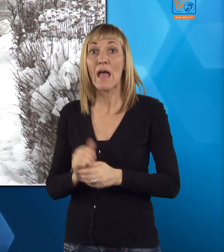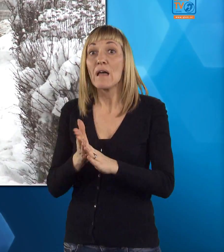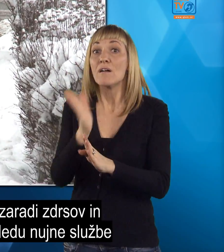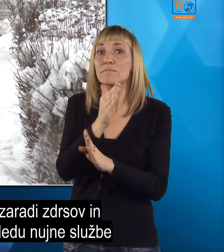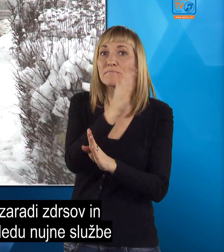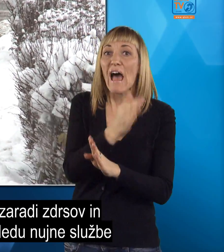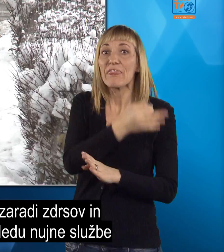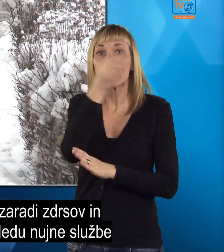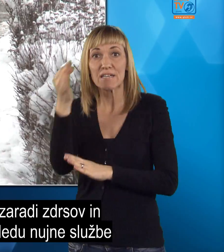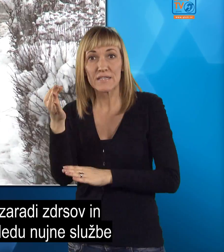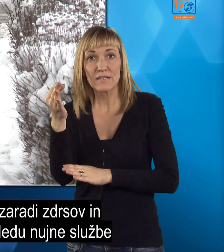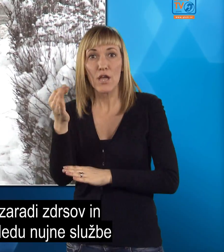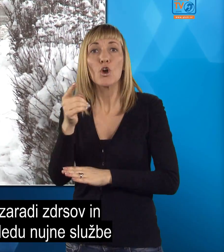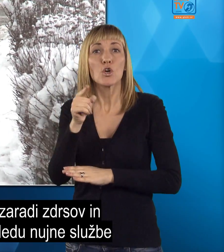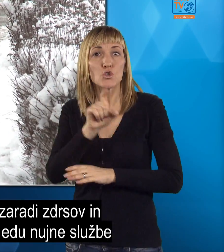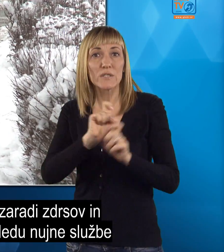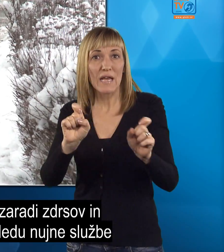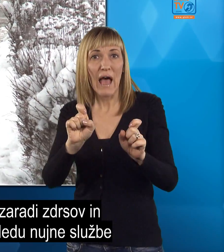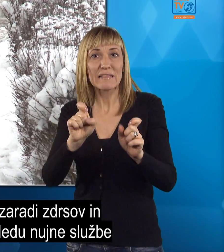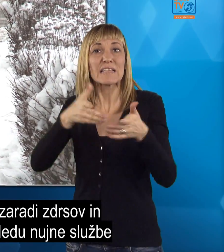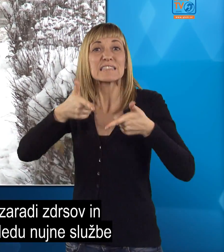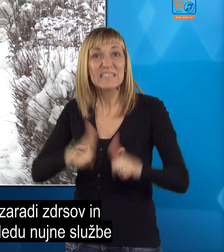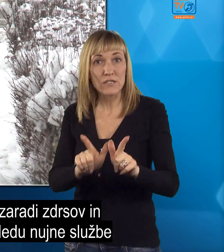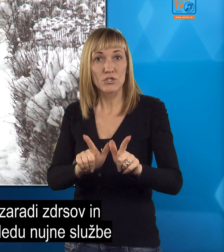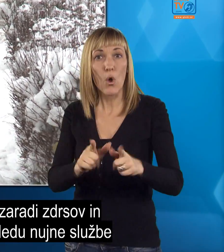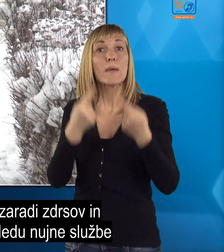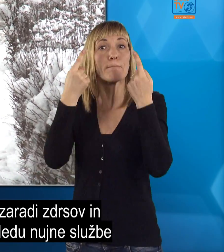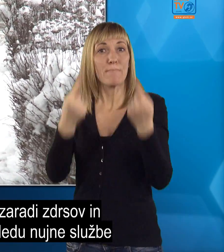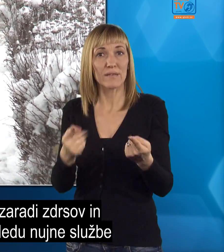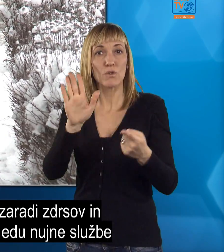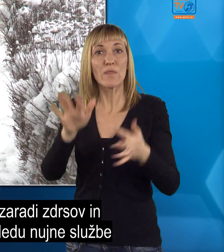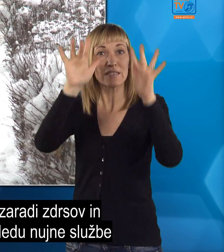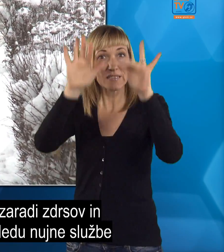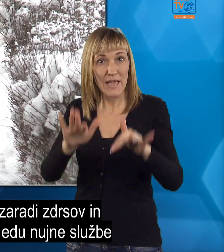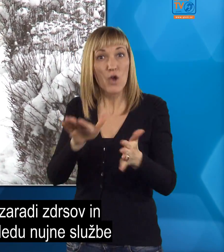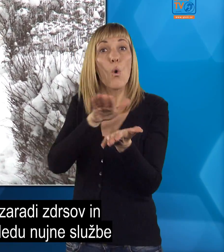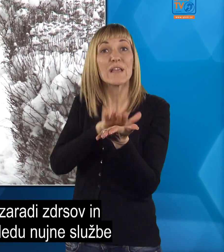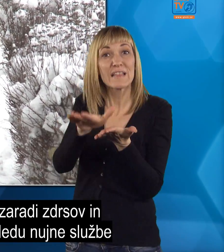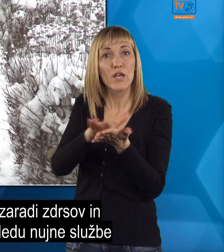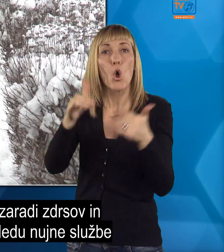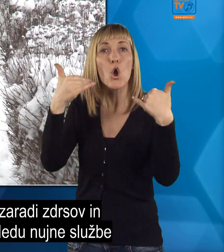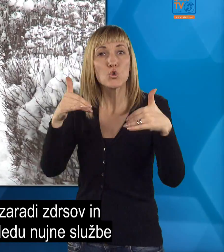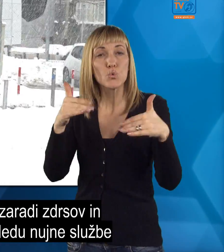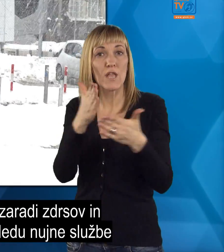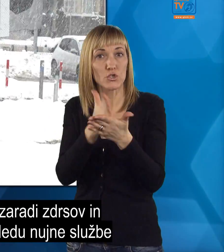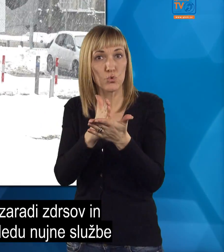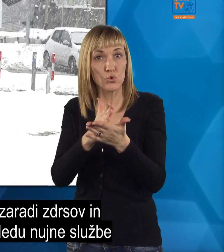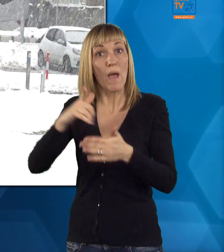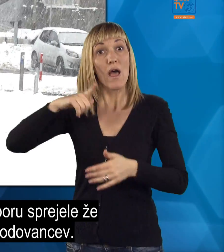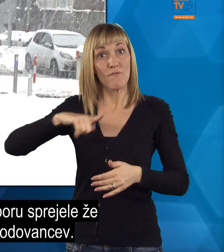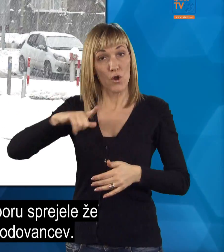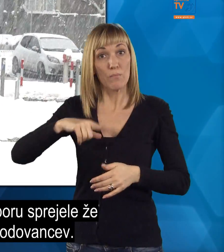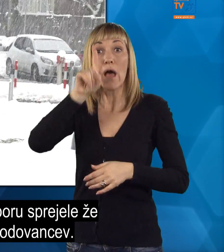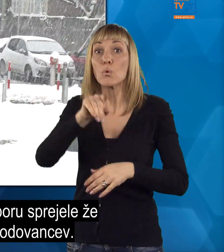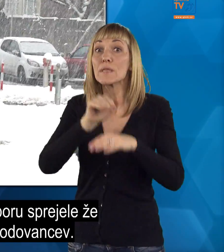V zadnjih dneh so zaradi zdrsov in padcev na snegu in ledu nujne službe v Ljubljani in Mariboru